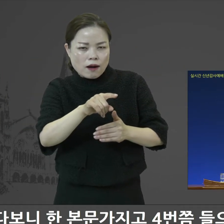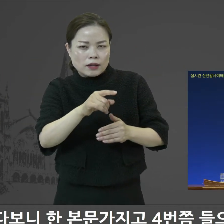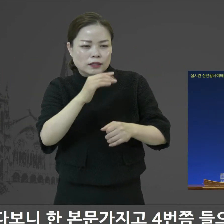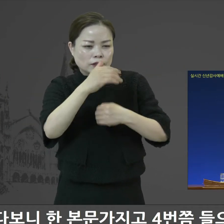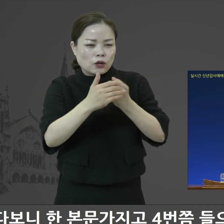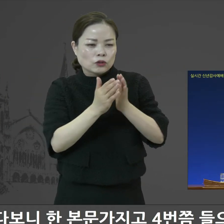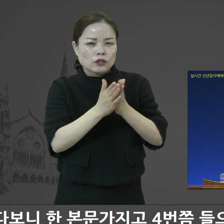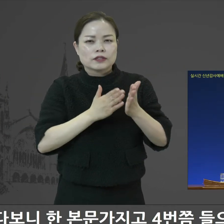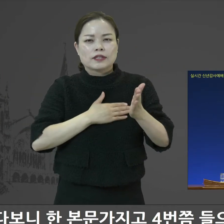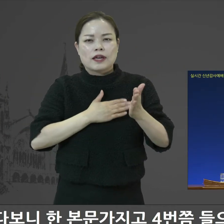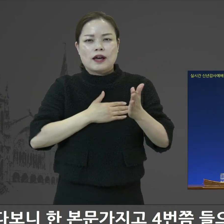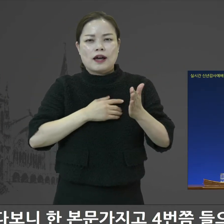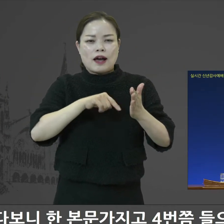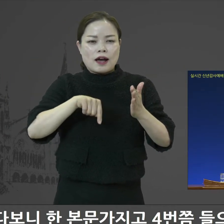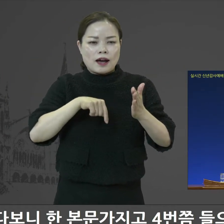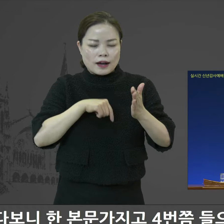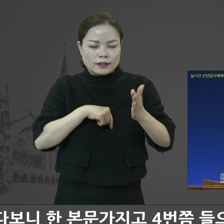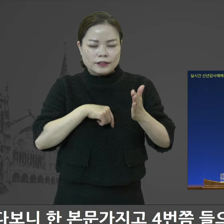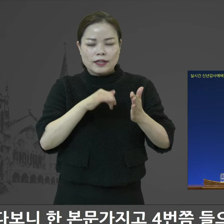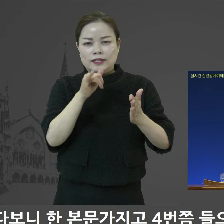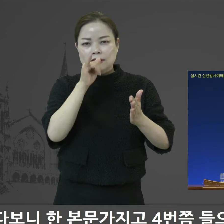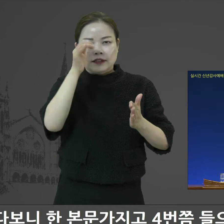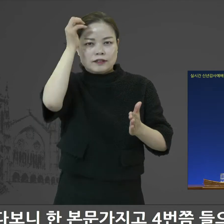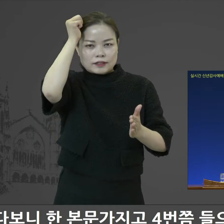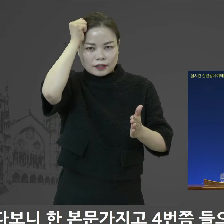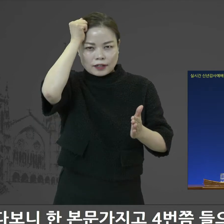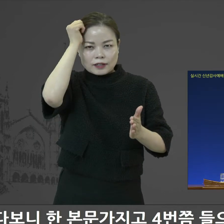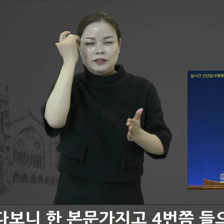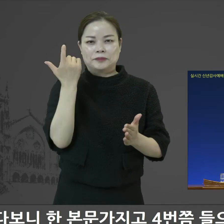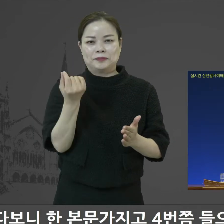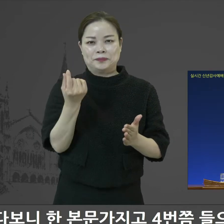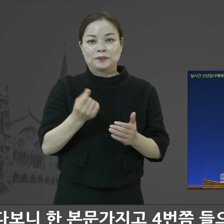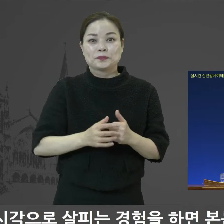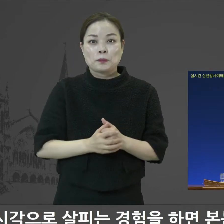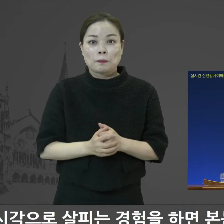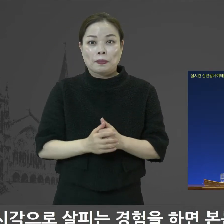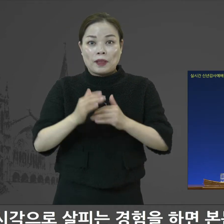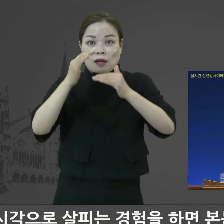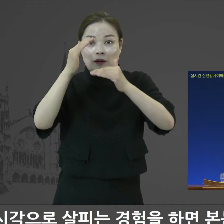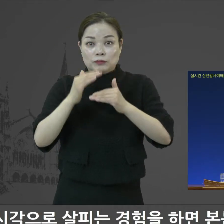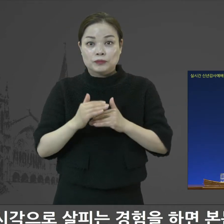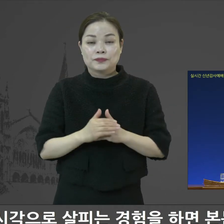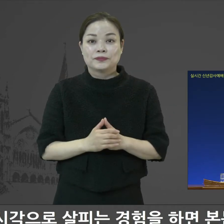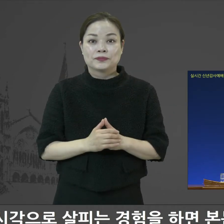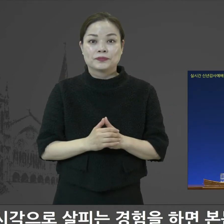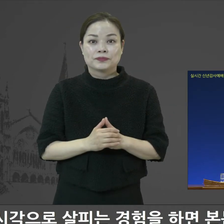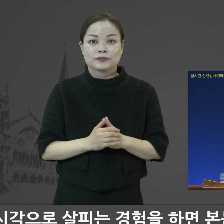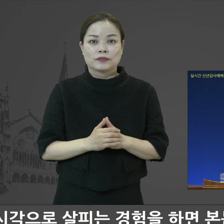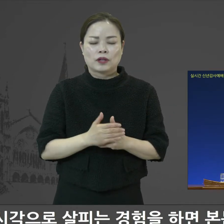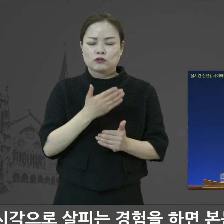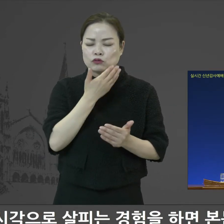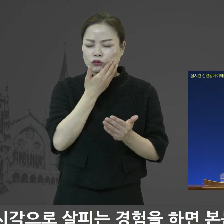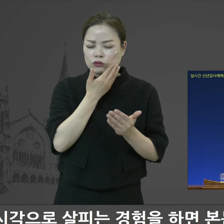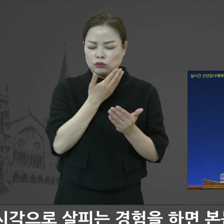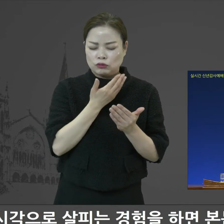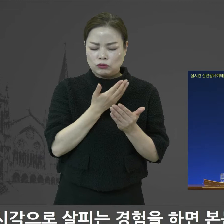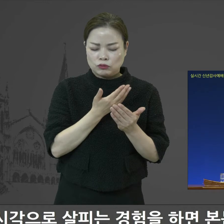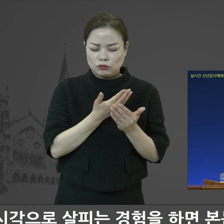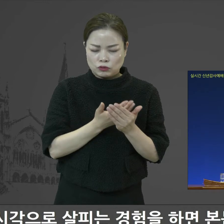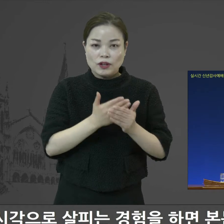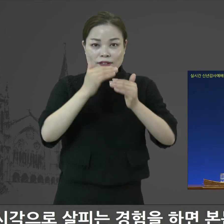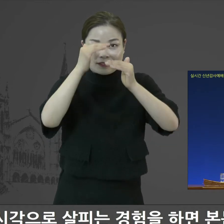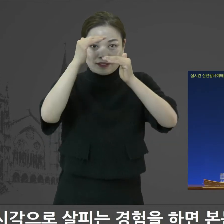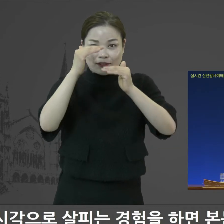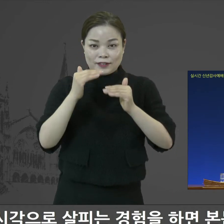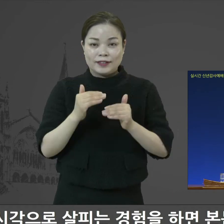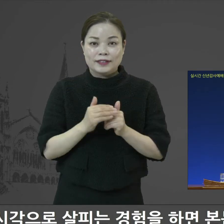내 안에 자리 잡을 수 있게 되리라 생각합니다. 오늘 본문은 그만큼 중요한 본문인